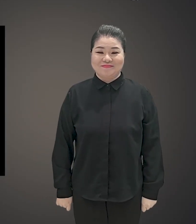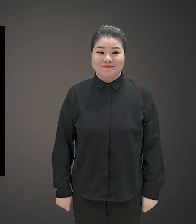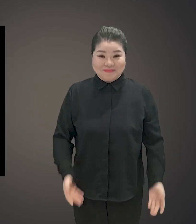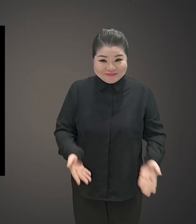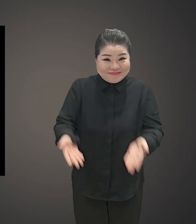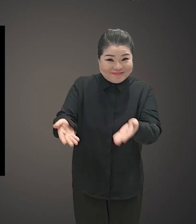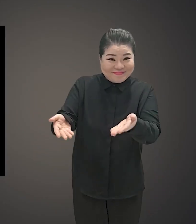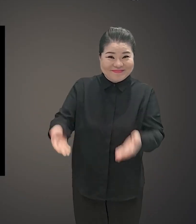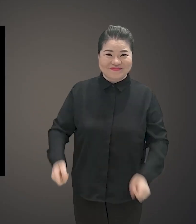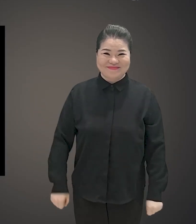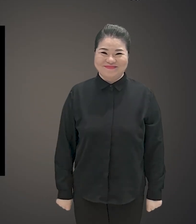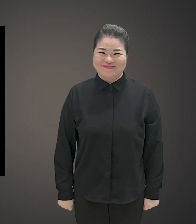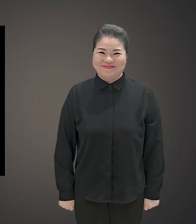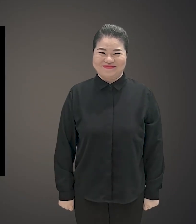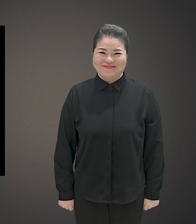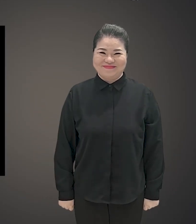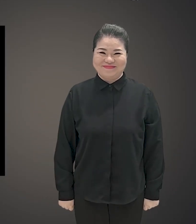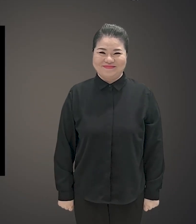들어가세요. 네.